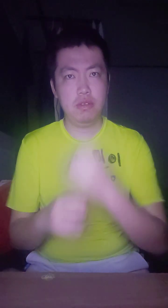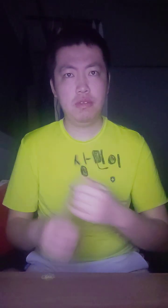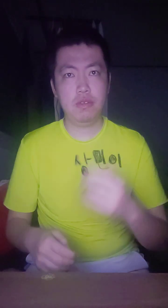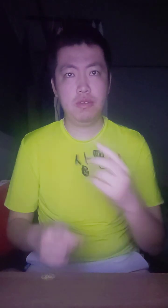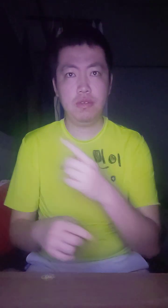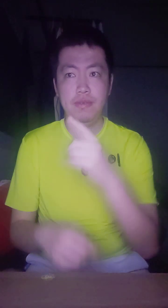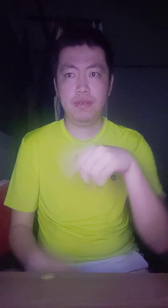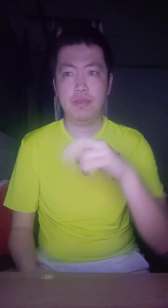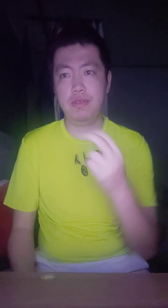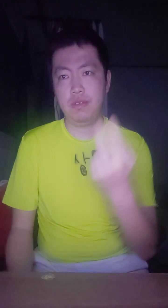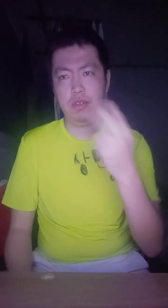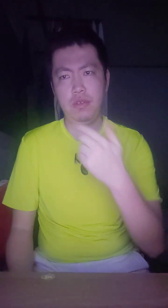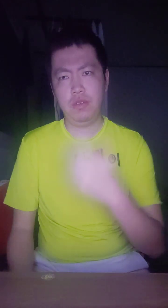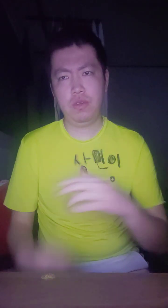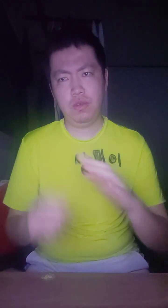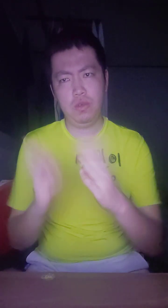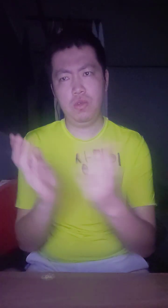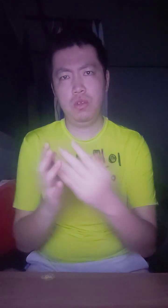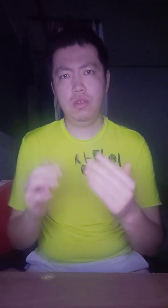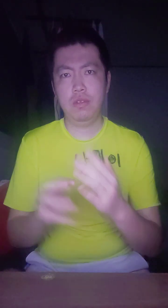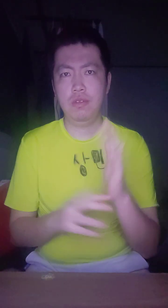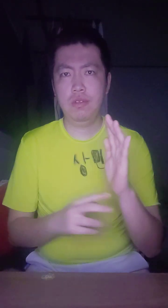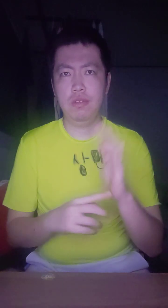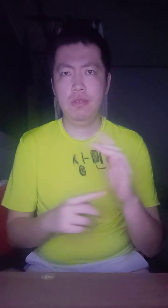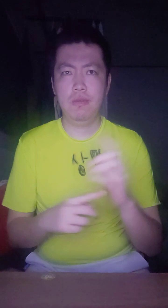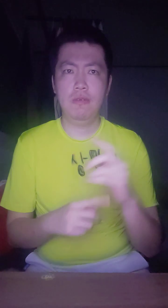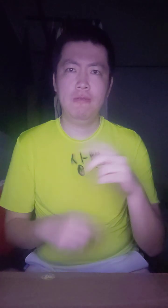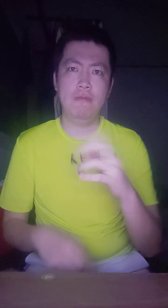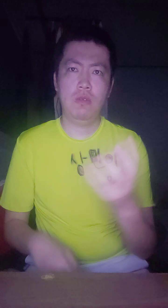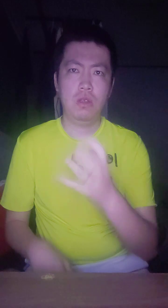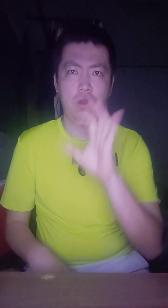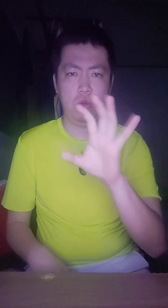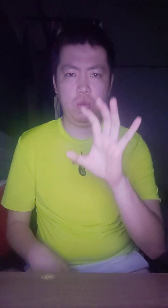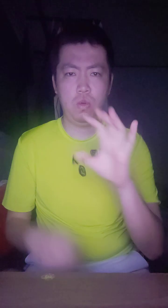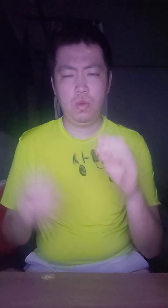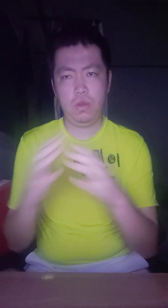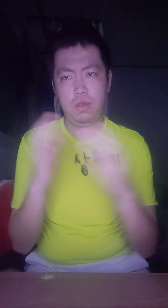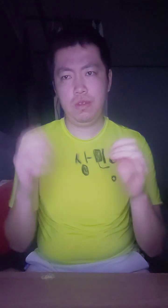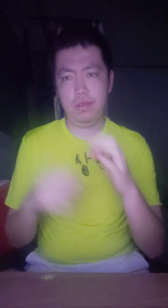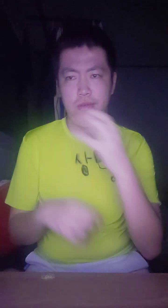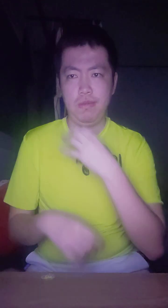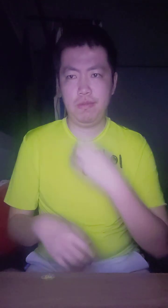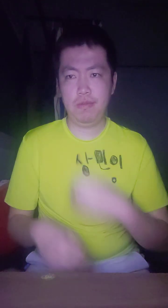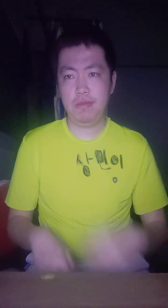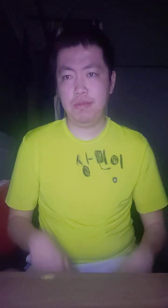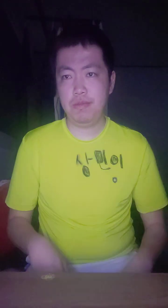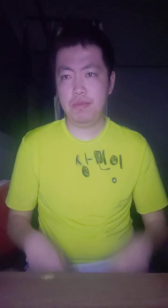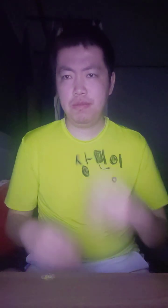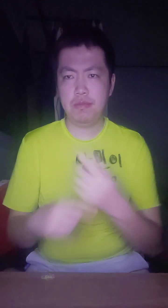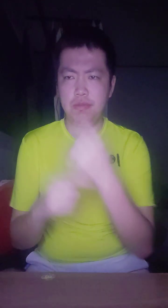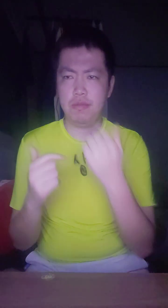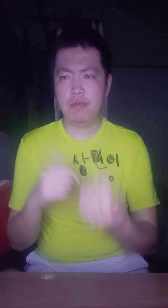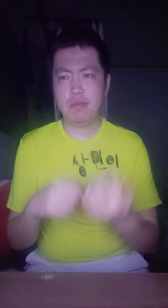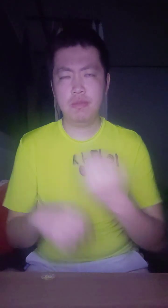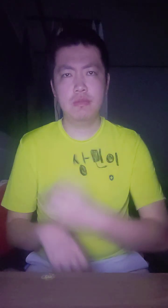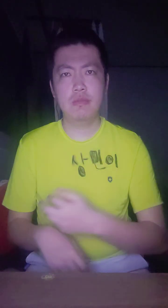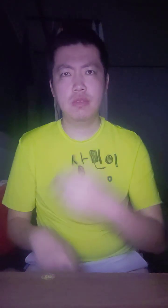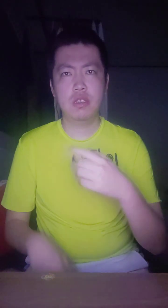부산의 한 해수욕장 인근 해센터 지하 공중 화장실에서 있었던 일입니다. 의식을 잃고 쓰러진 여고생은 현재